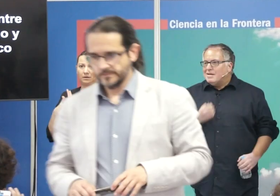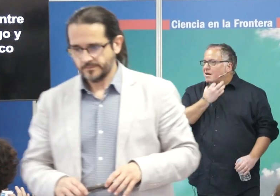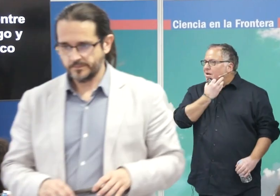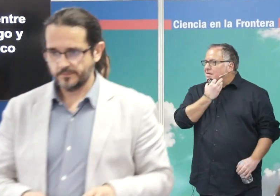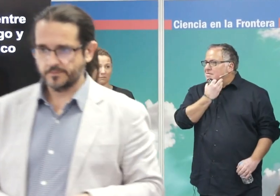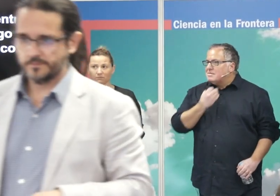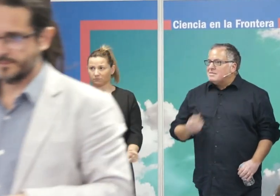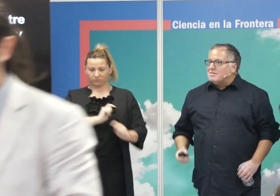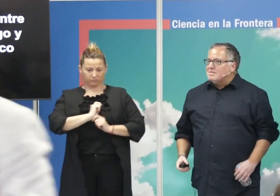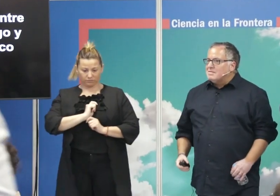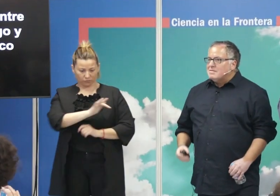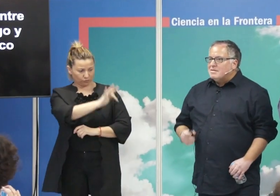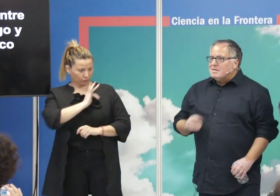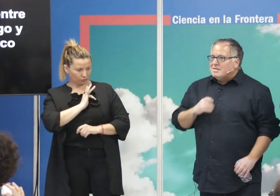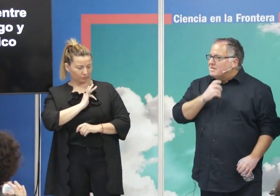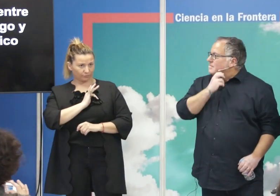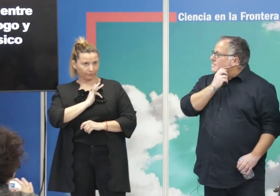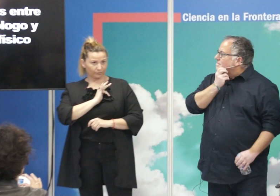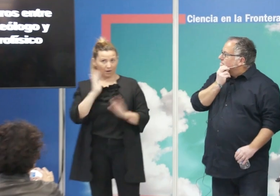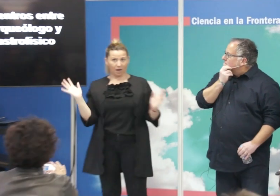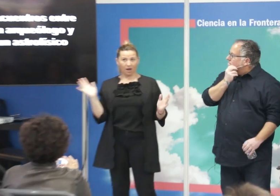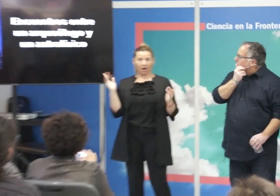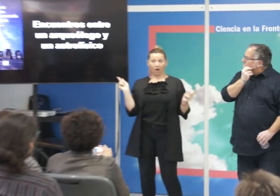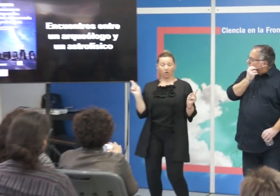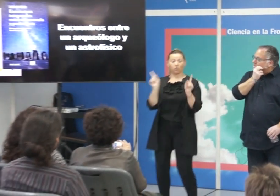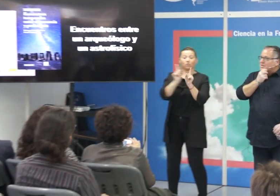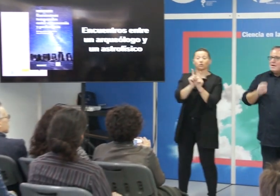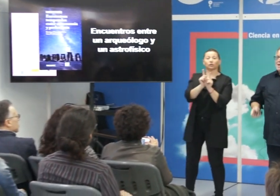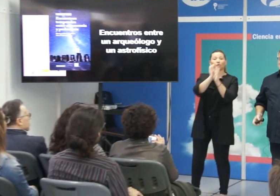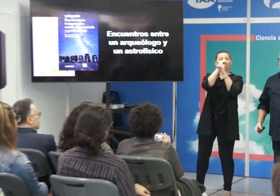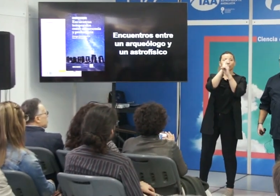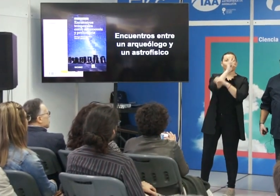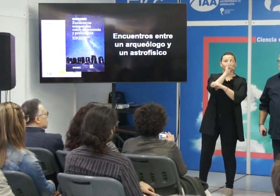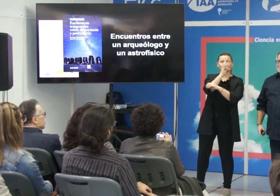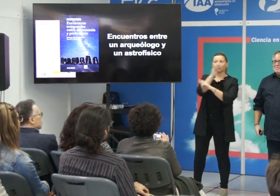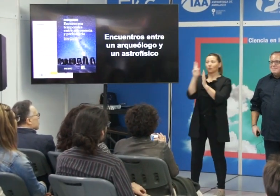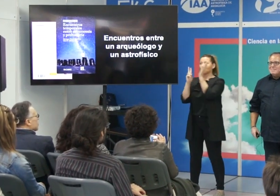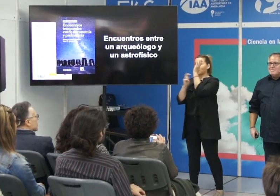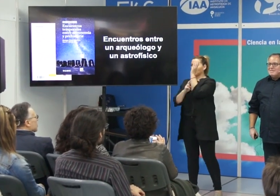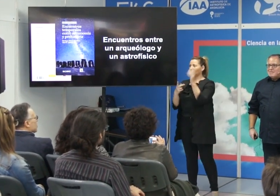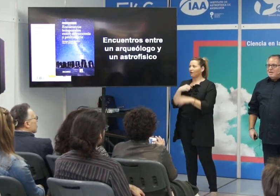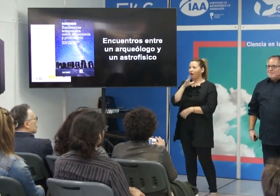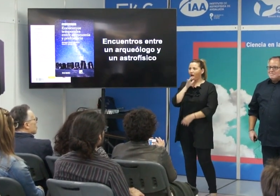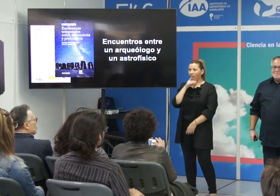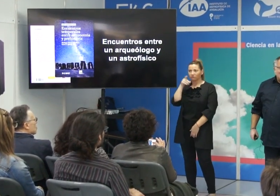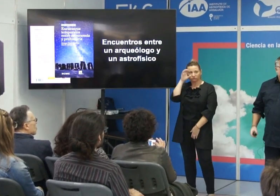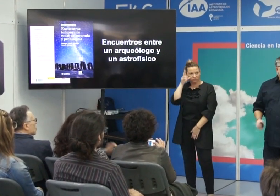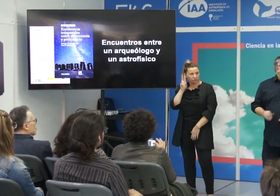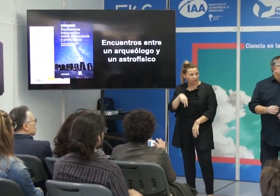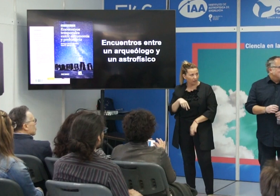a Sí. ¿Ahora? Sí, la idea de Encuentro entre un astrofísico y un arqueología. Ahora no se me oye a mí, ¿no? Sí. ¿Sí?